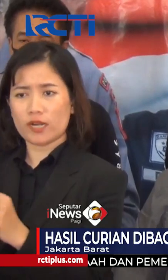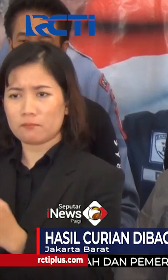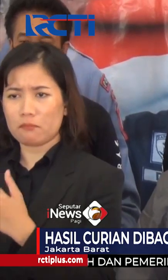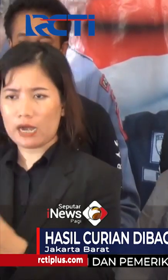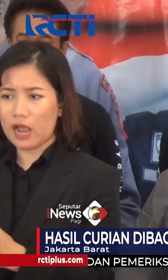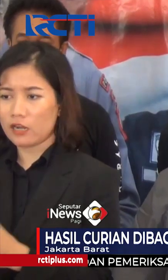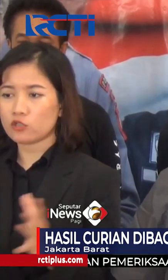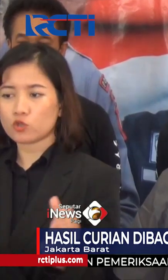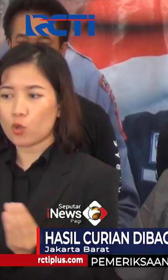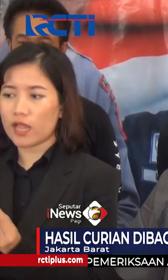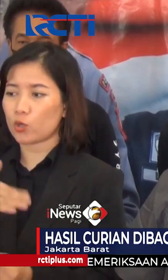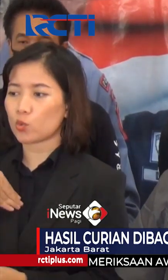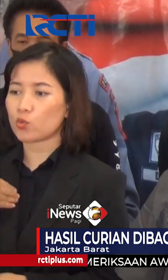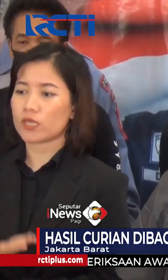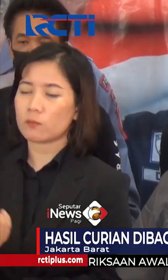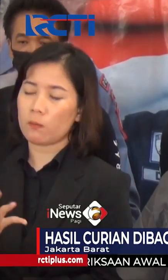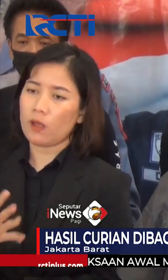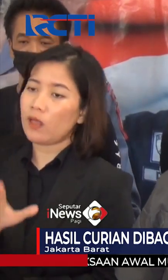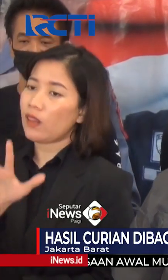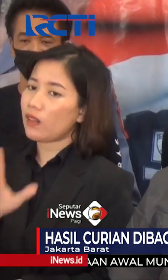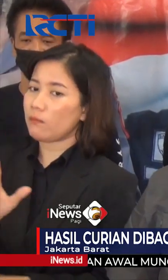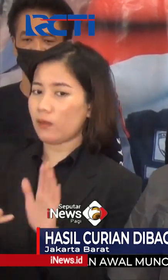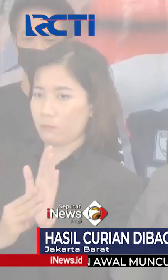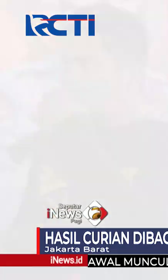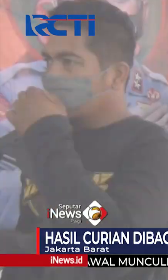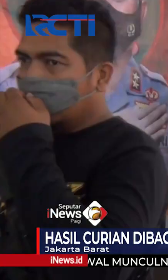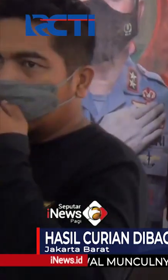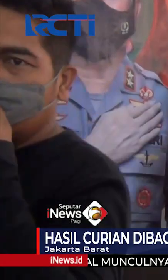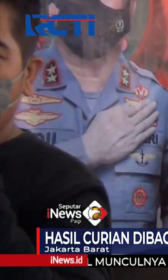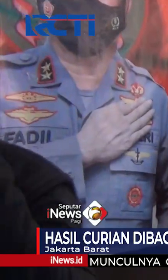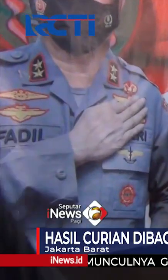kerugiannya mencapai sekitar 5 miliar rupiah.